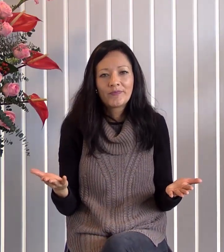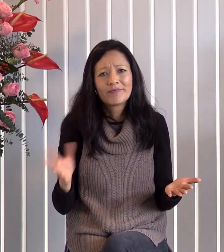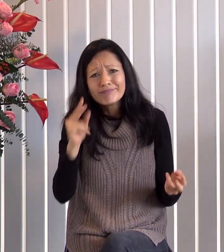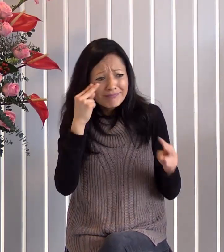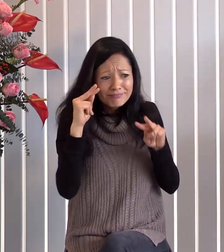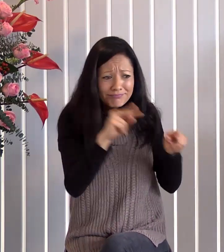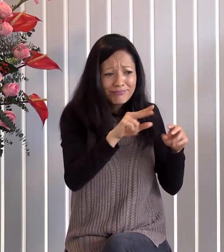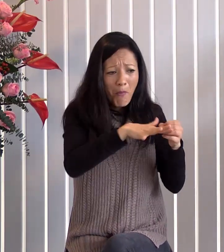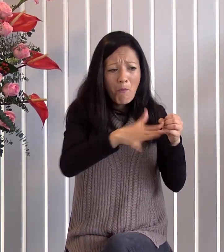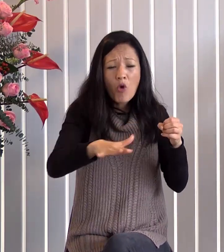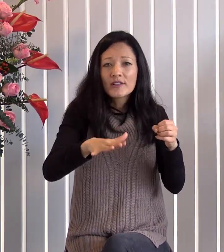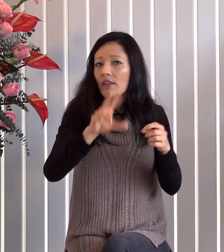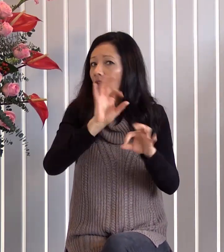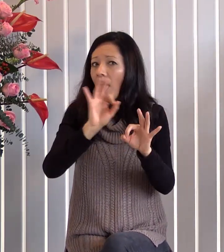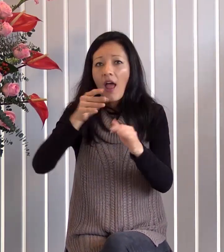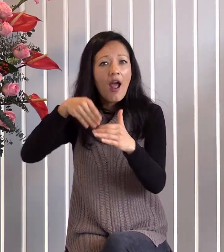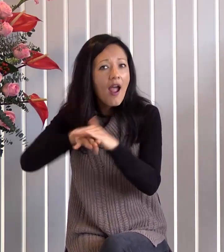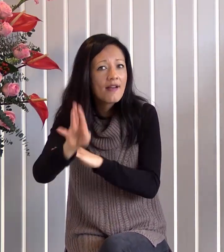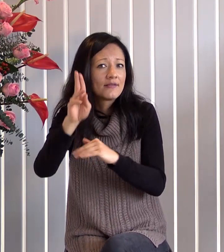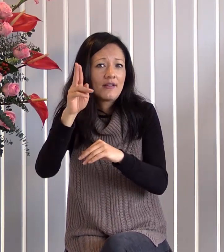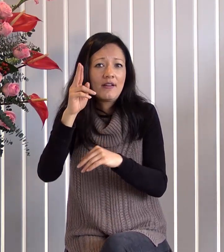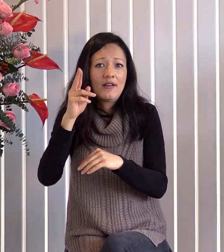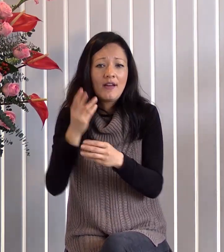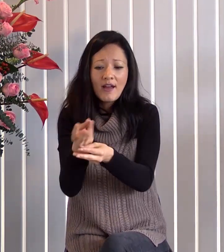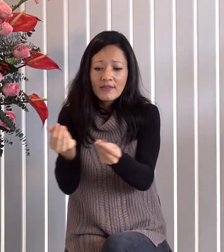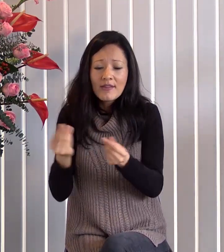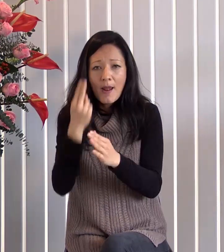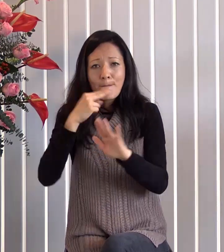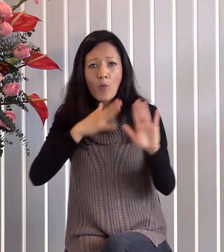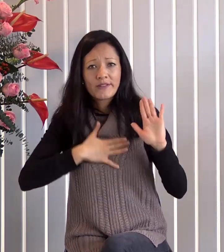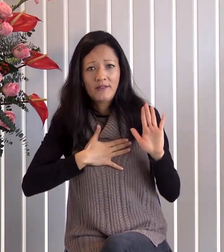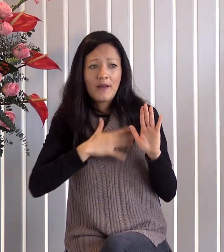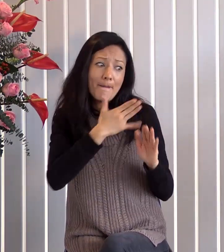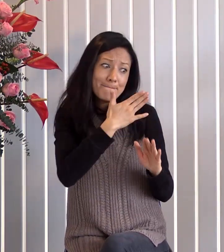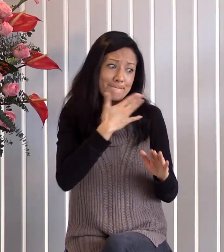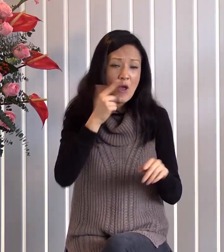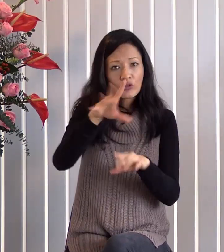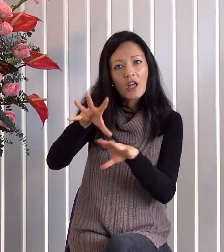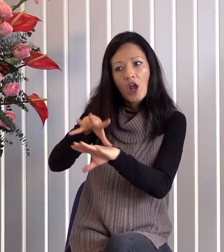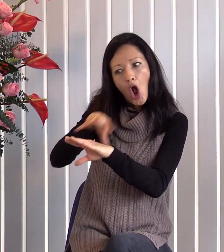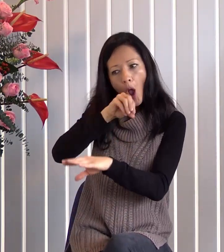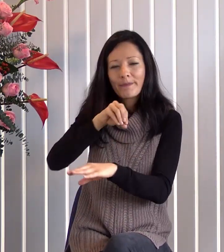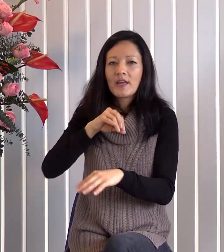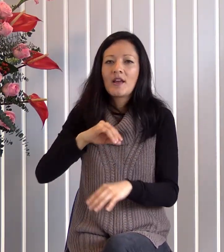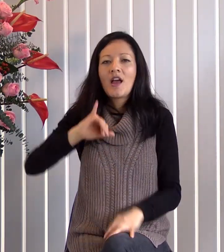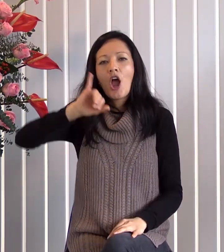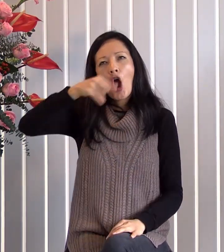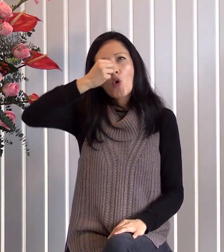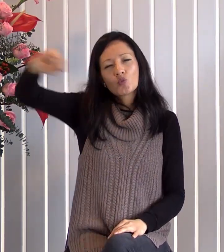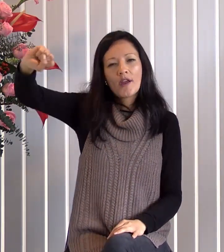No es que Moisés se quedó viejo, más bien sea como Caleb o sea como José.